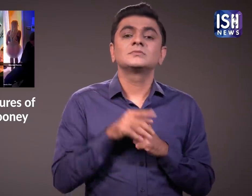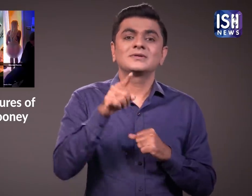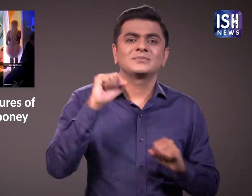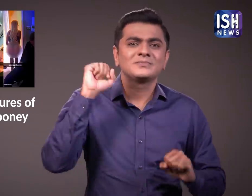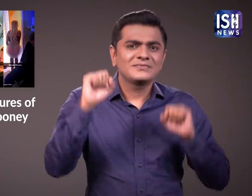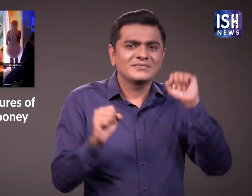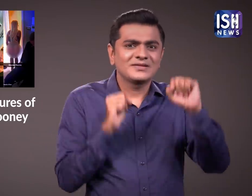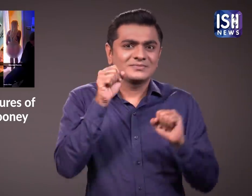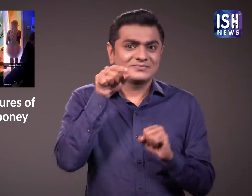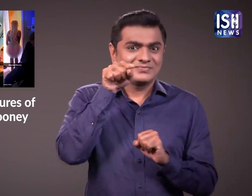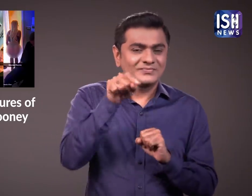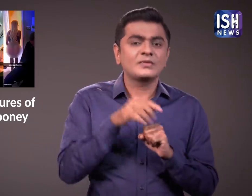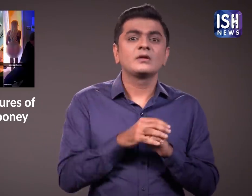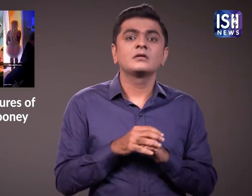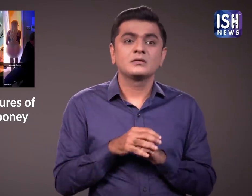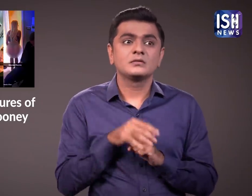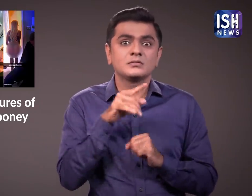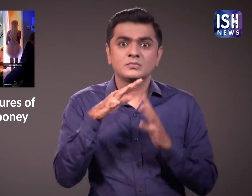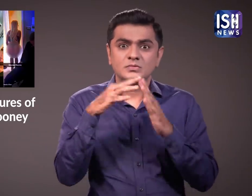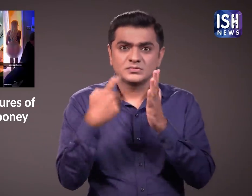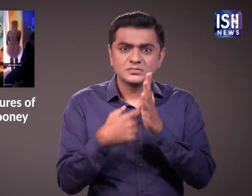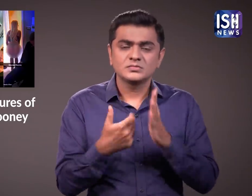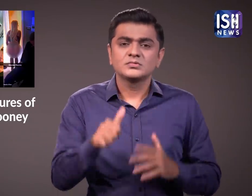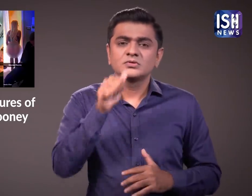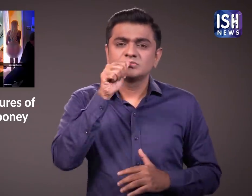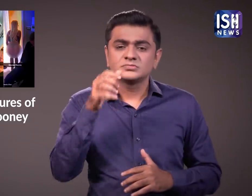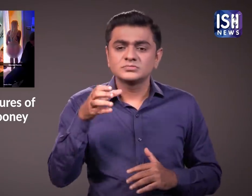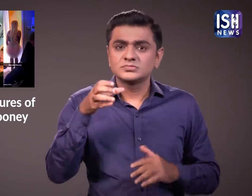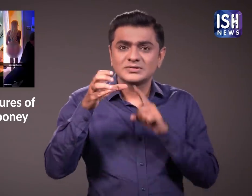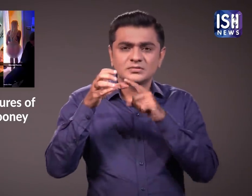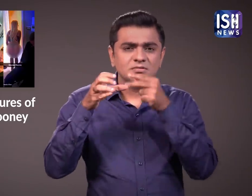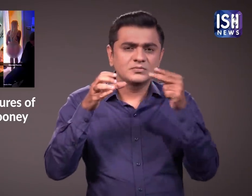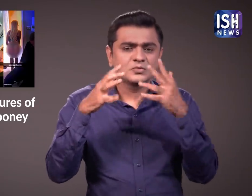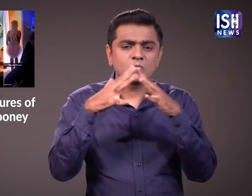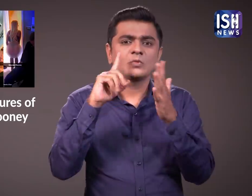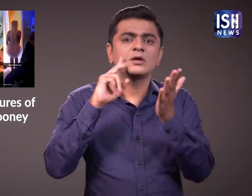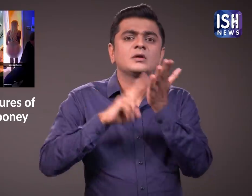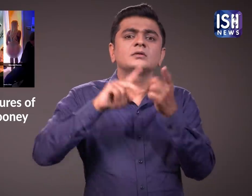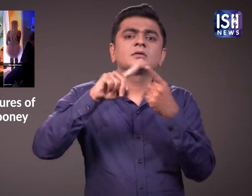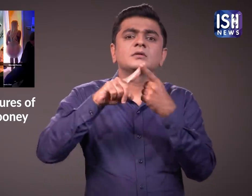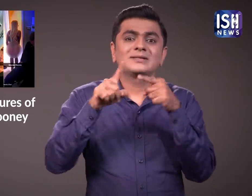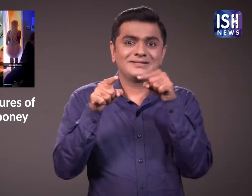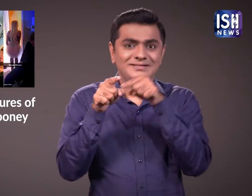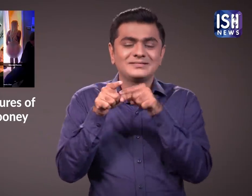एक तस्वीर में लाल आखो वाला रूनी हवा में वाइन का ग्लास लहरा रहा था।